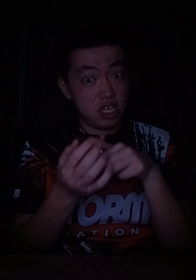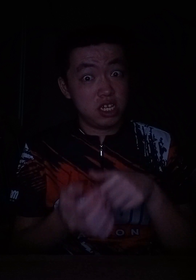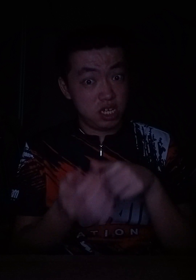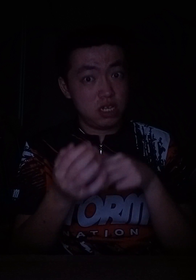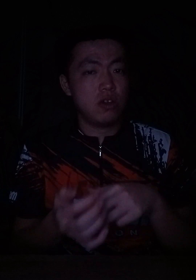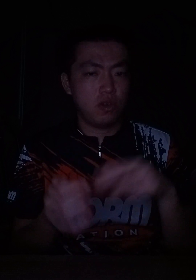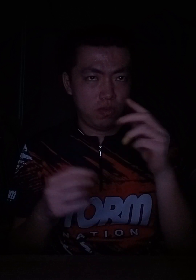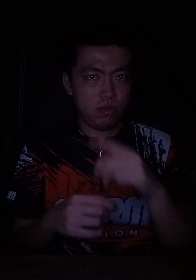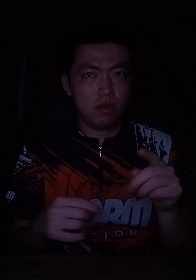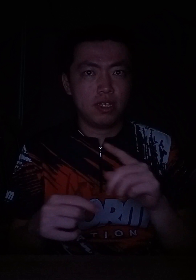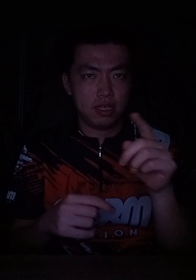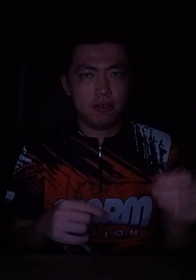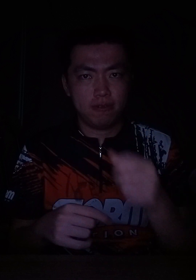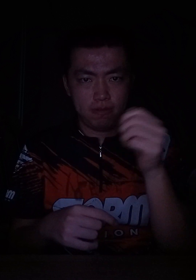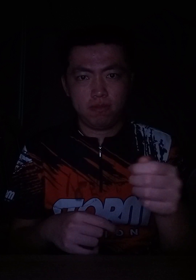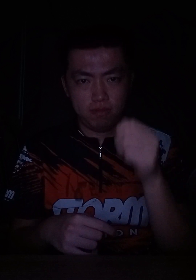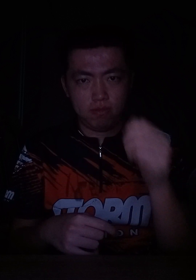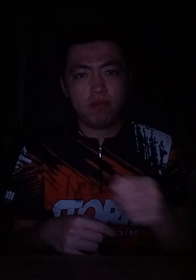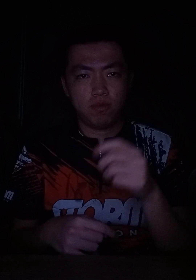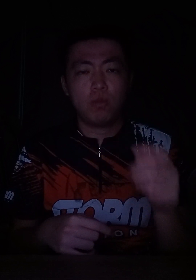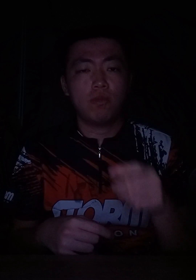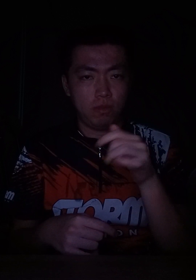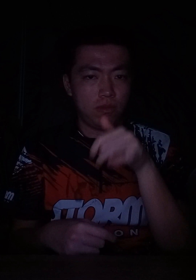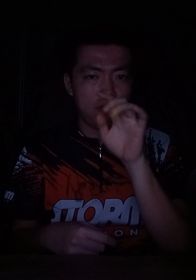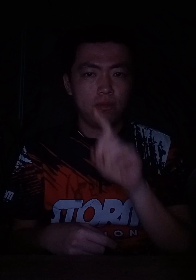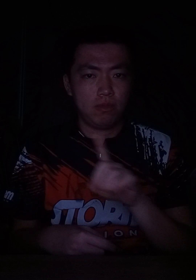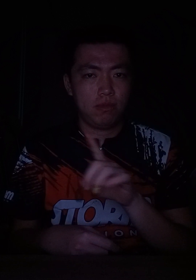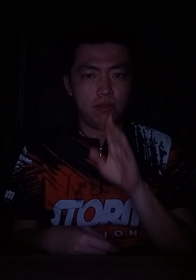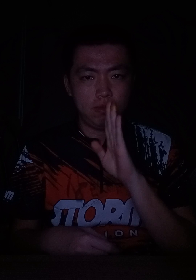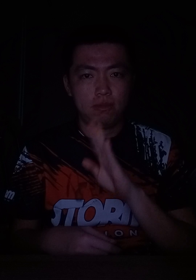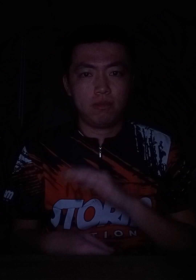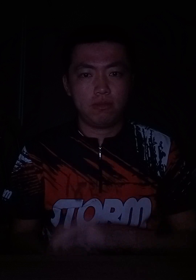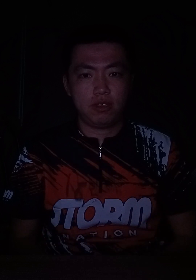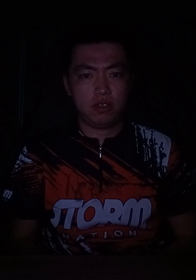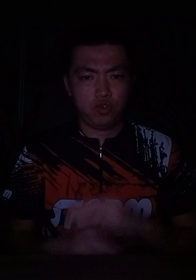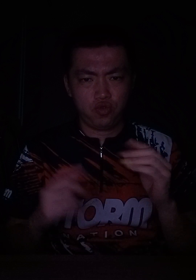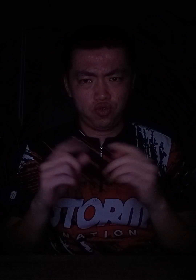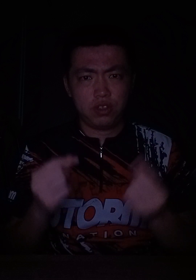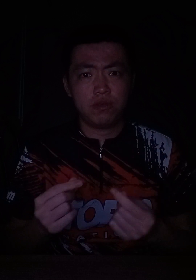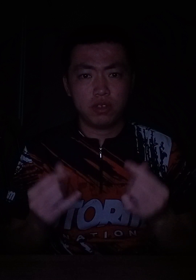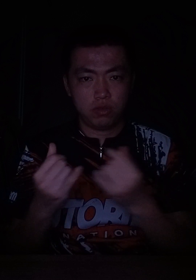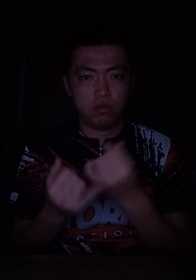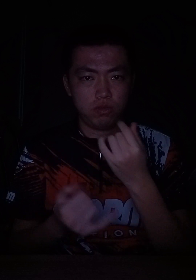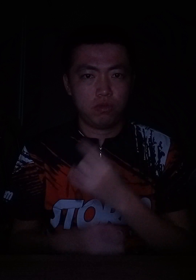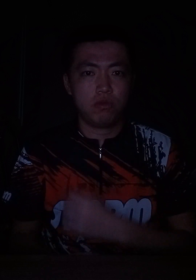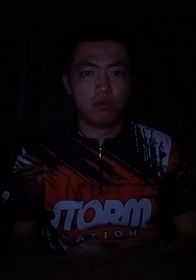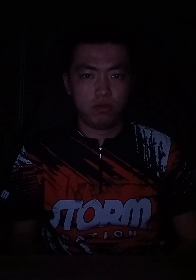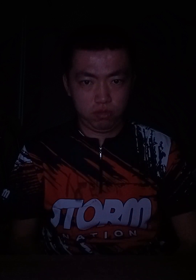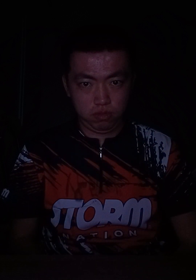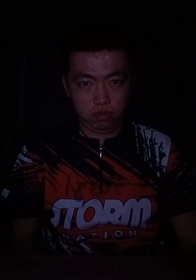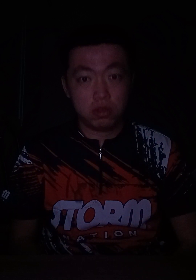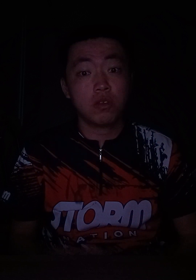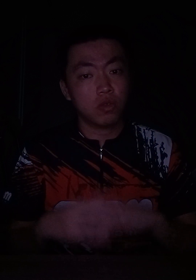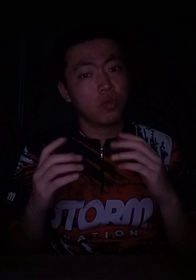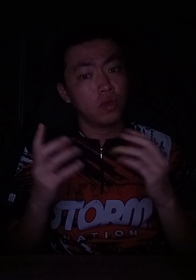작업 시 지휘하는 사람을 선임하라고 규정했습니다. 작업자 외에 추가 인원이 필요하단 겁니다. 네. 이 법을 근거로